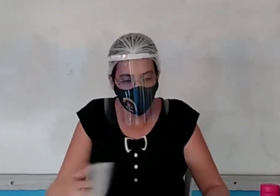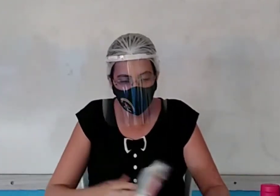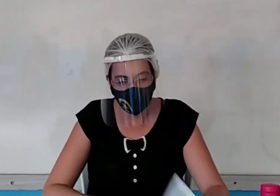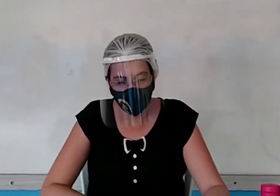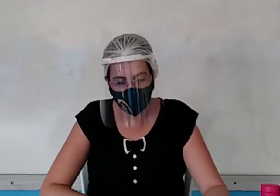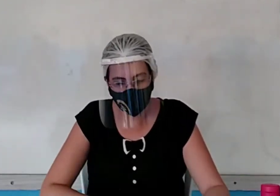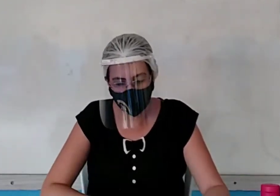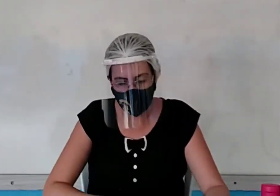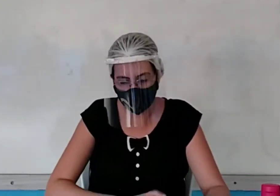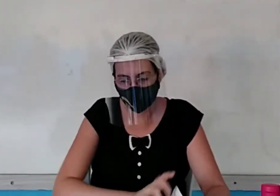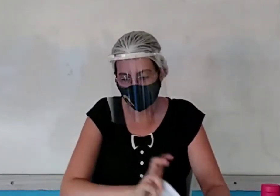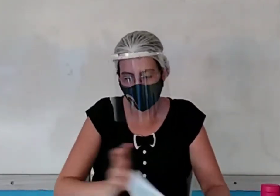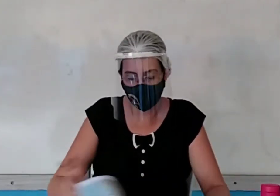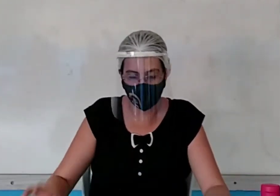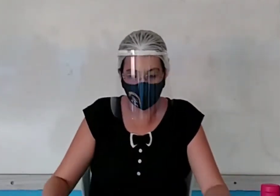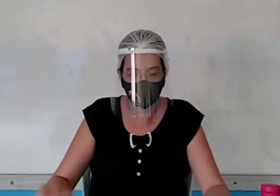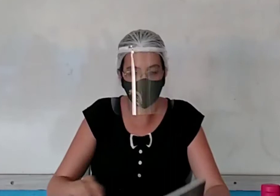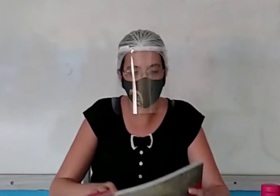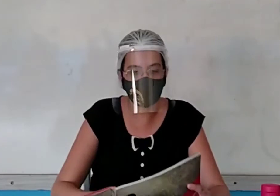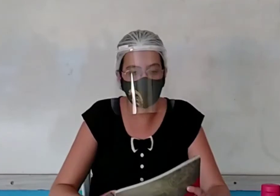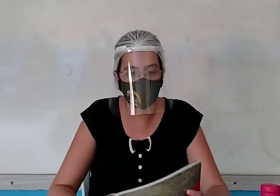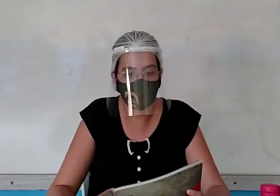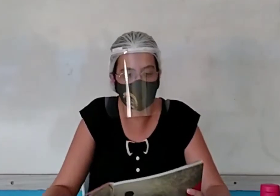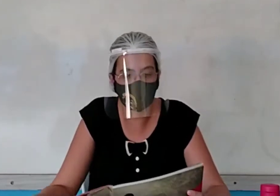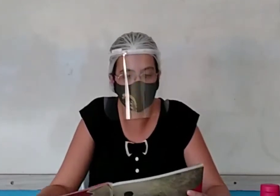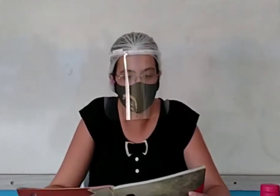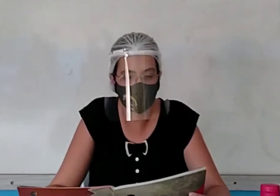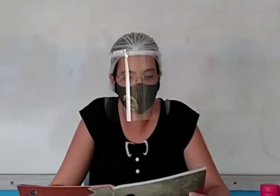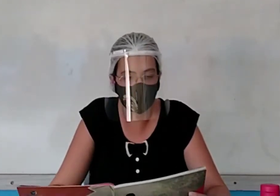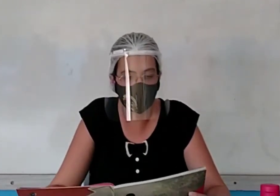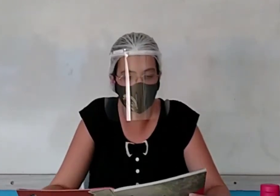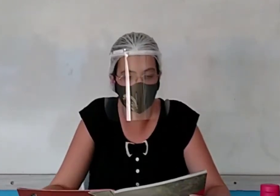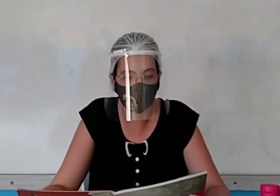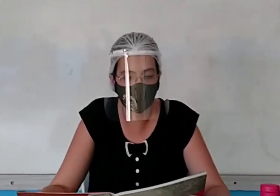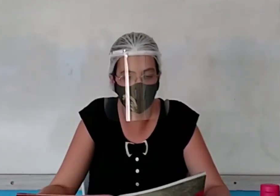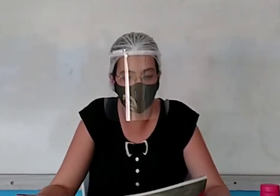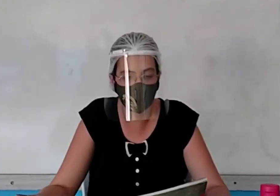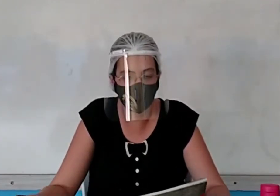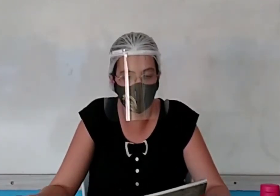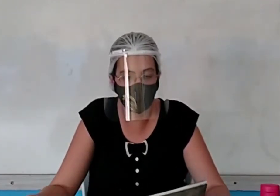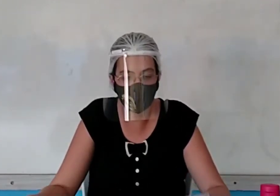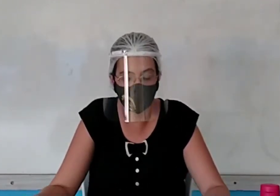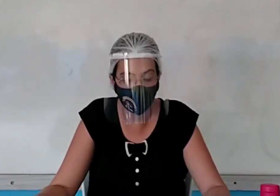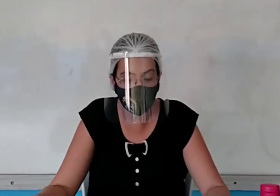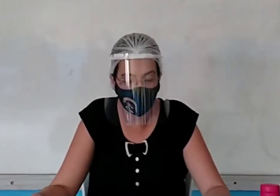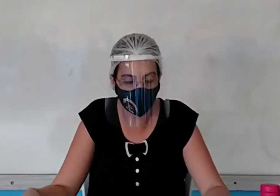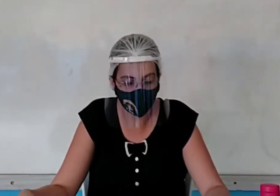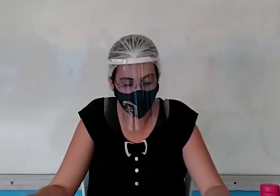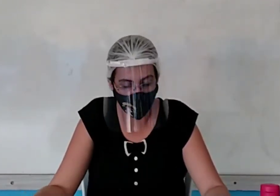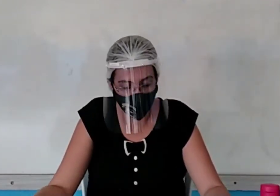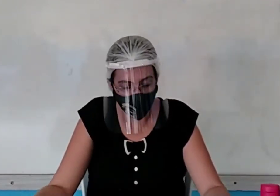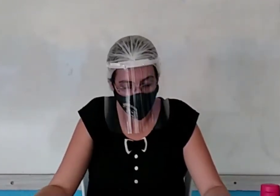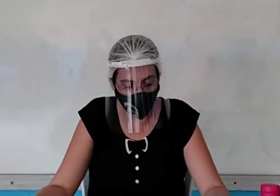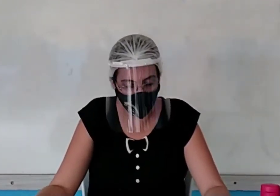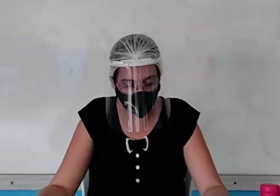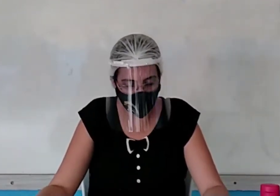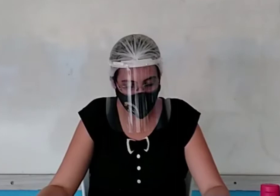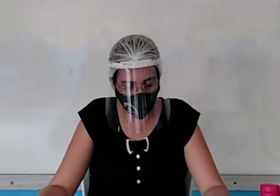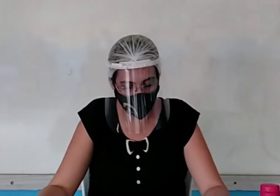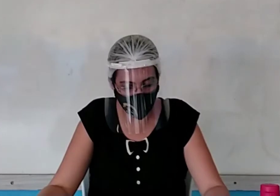Então, vamos lá. Todos os dias acontecem acidentes de trânsito em algum lugar. E muitos destes